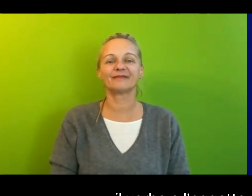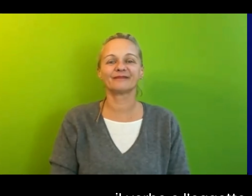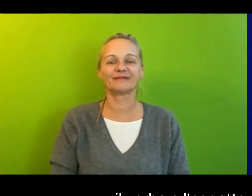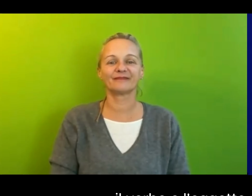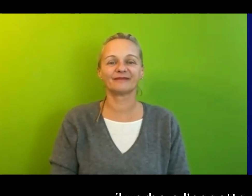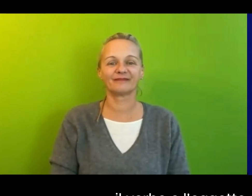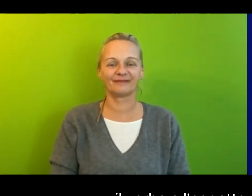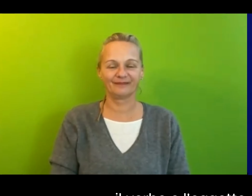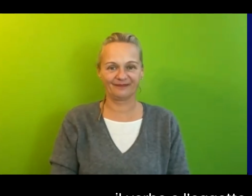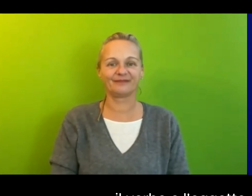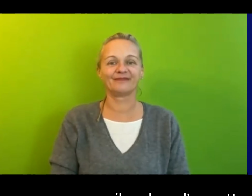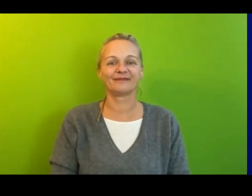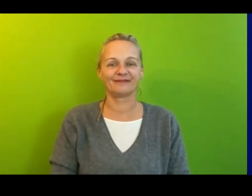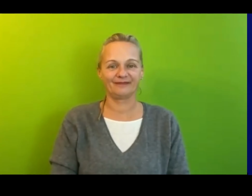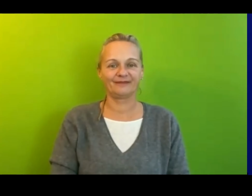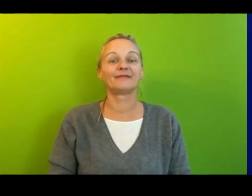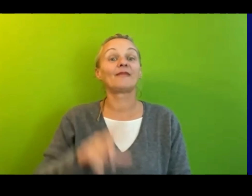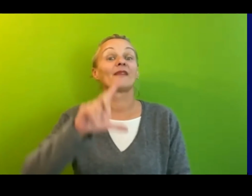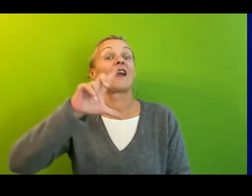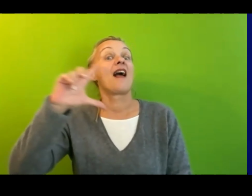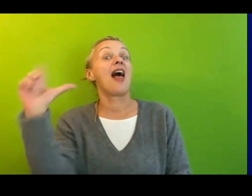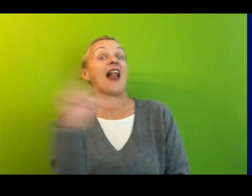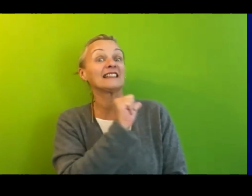e l'oggetto alla fine della frase.